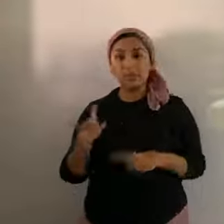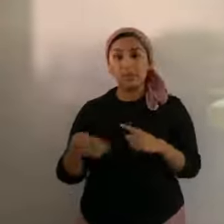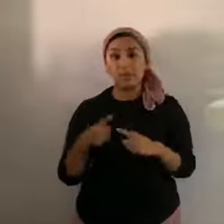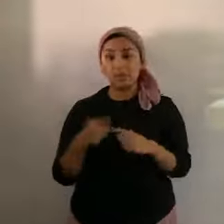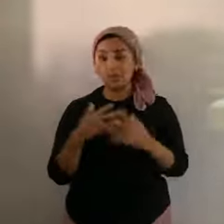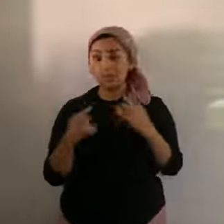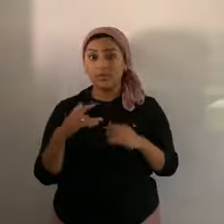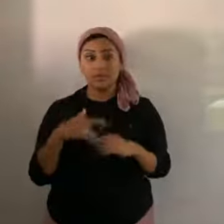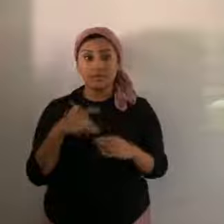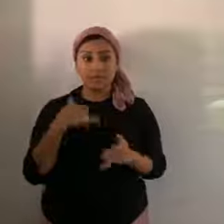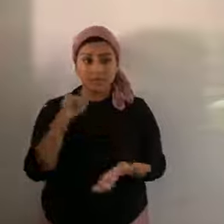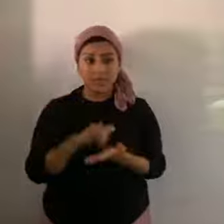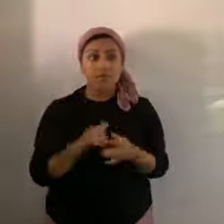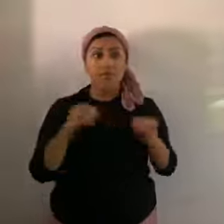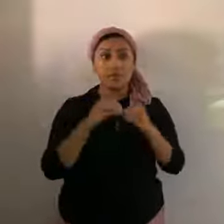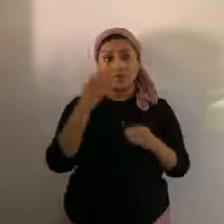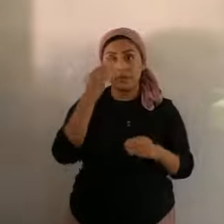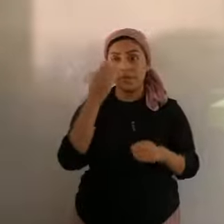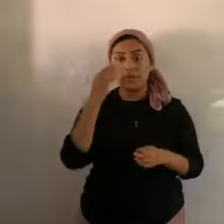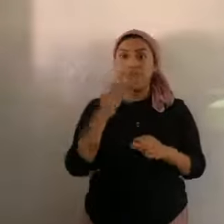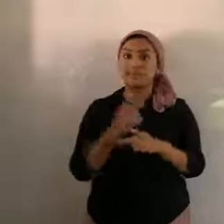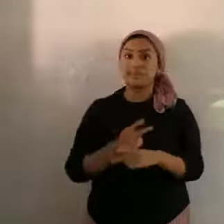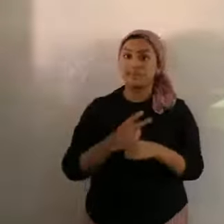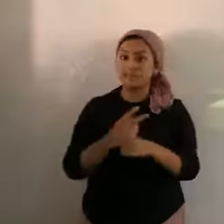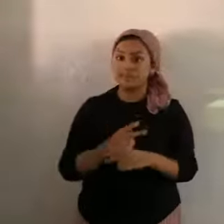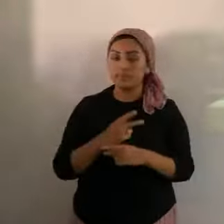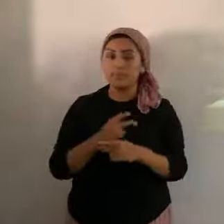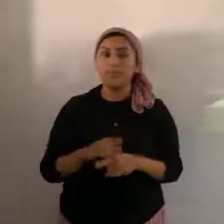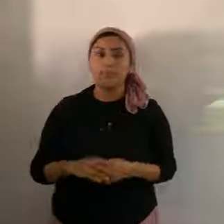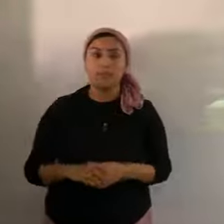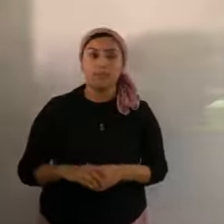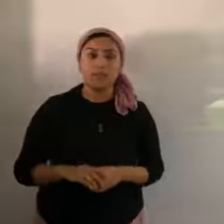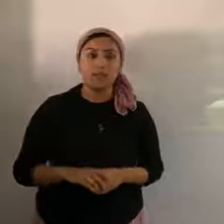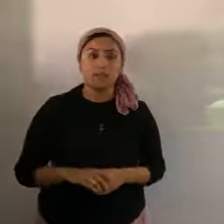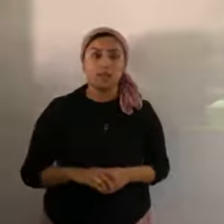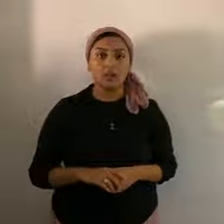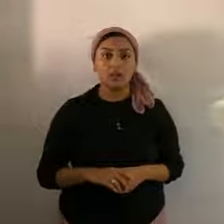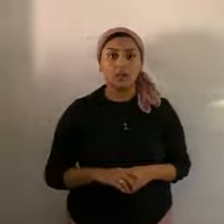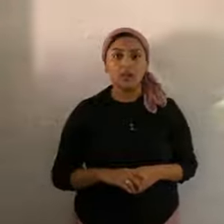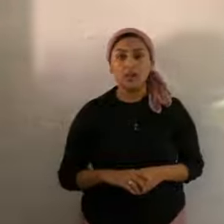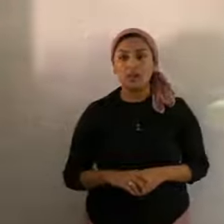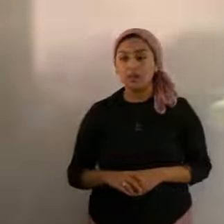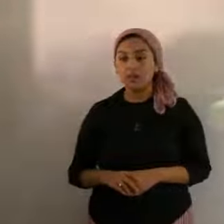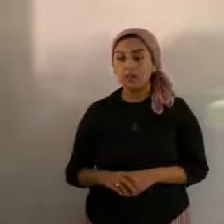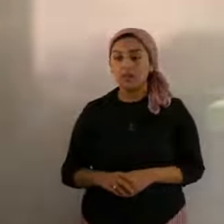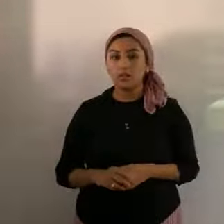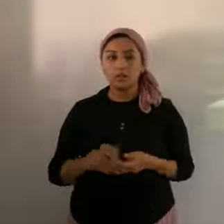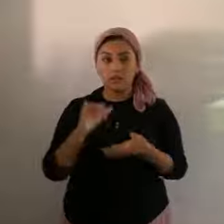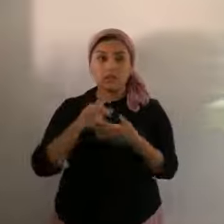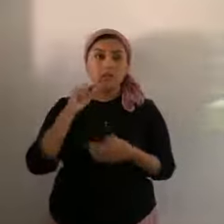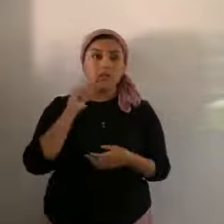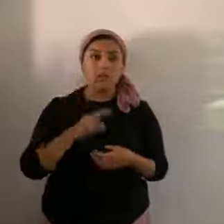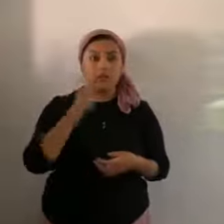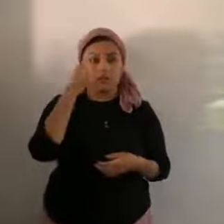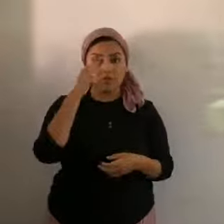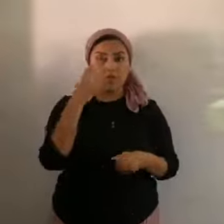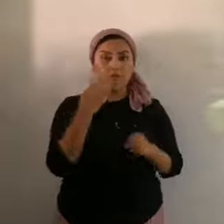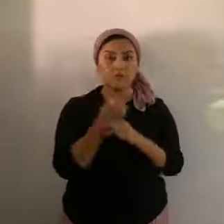se siente ultrajada, y más el Todopoderoso, cuidado. Entonces, no, esto había sido destinado para el uso de